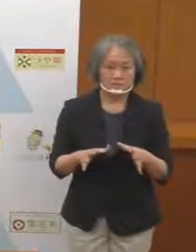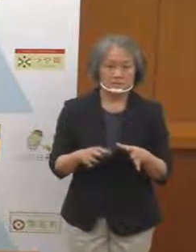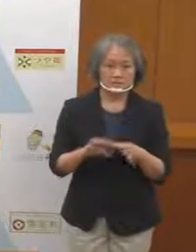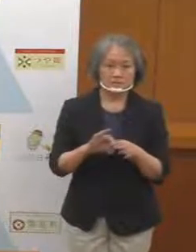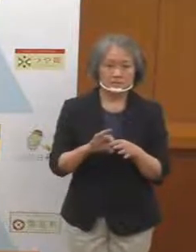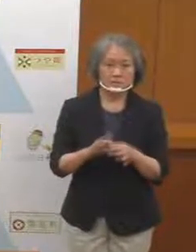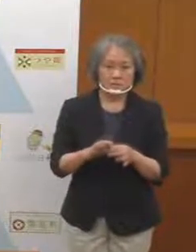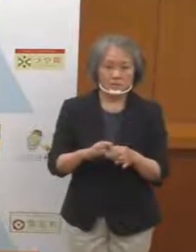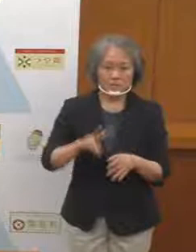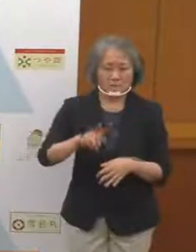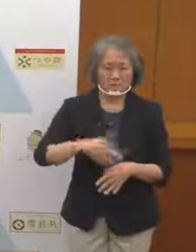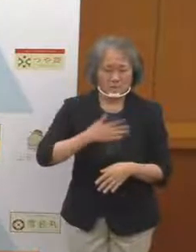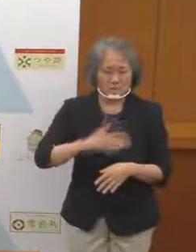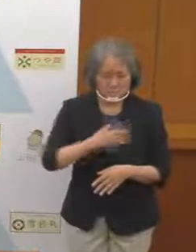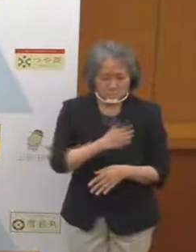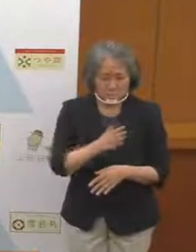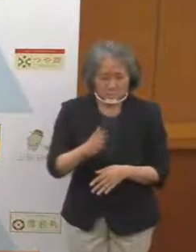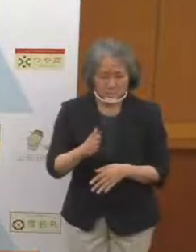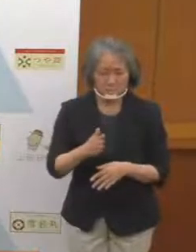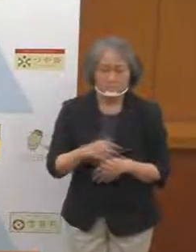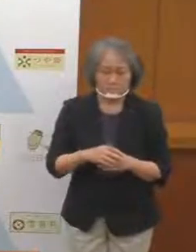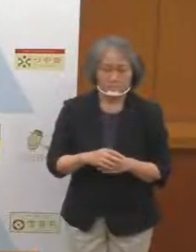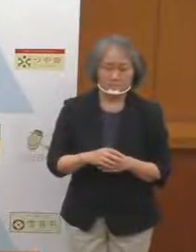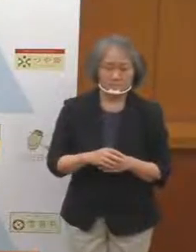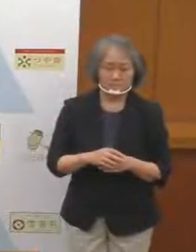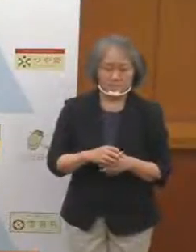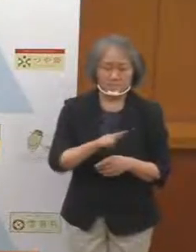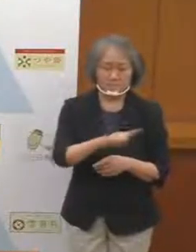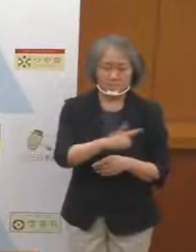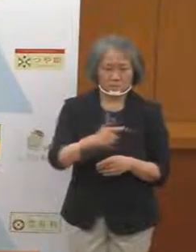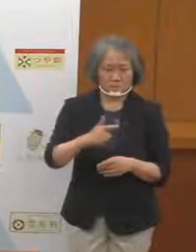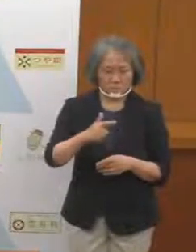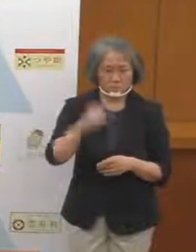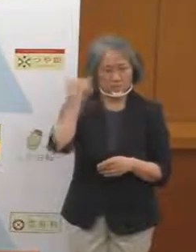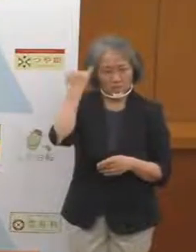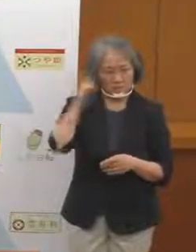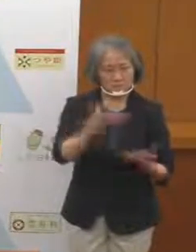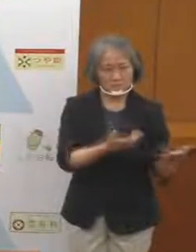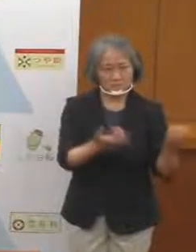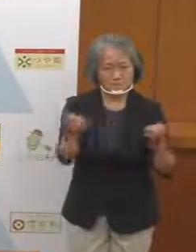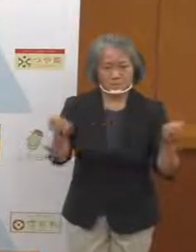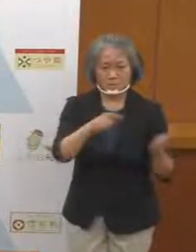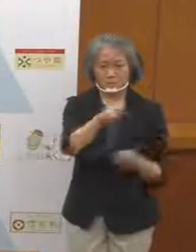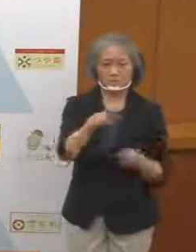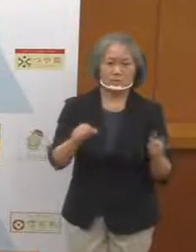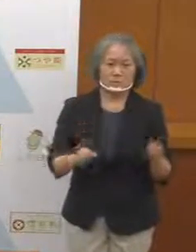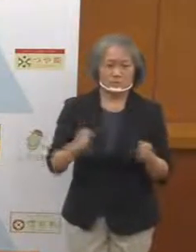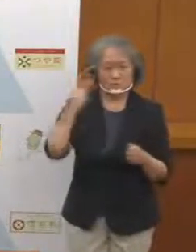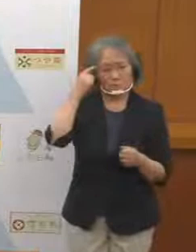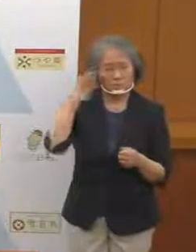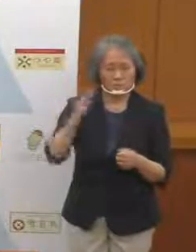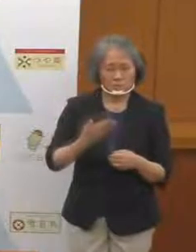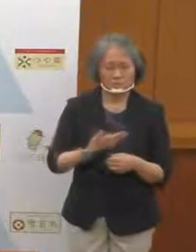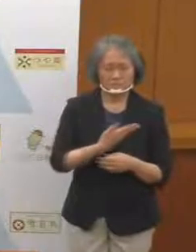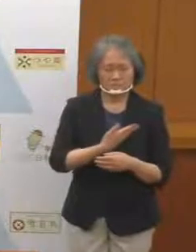をご理解くださいと言っても色々な方がいらっしゃるかもしれませんけれどもでもあの